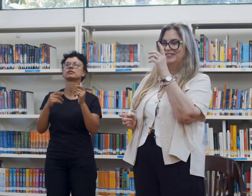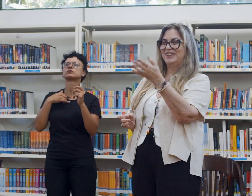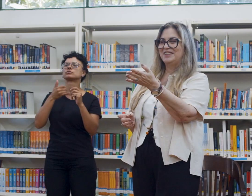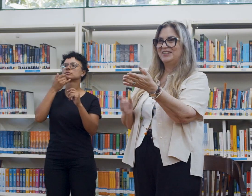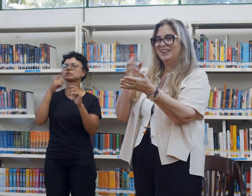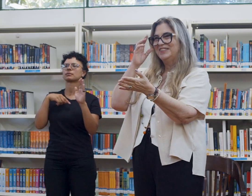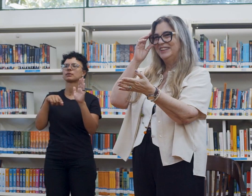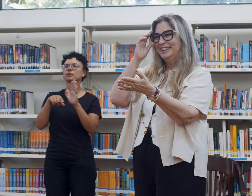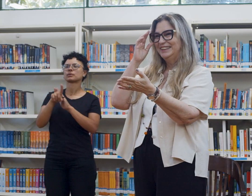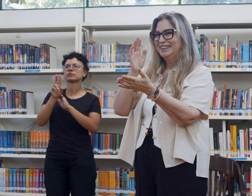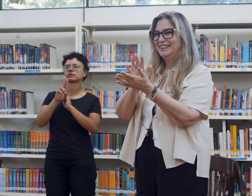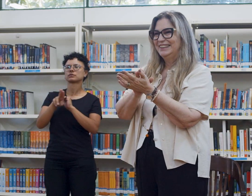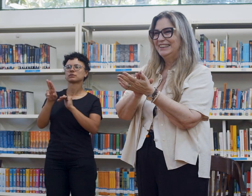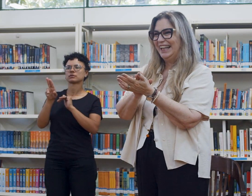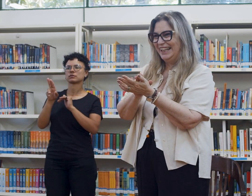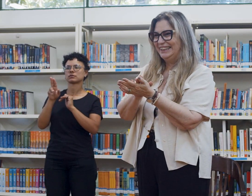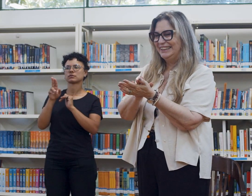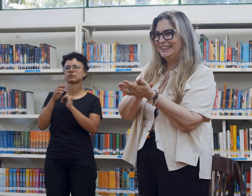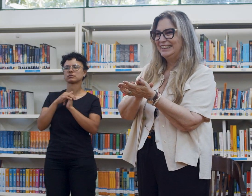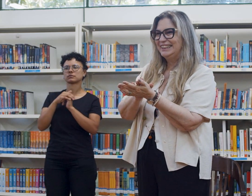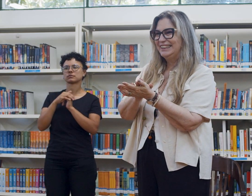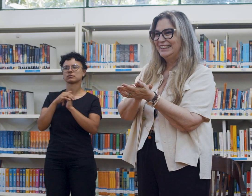perguntar, qual é o seu nome?